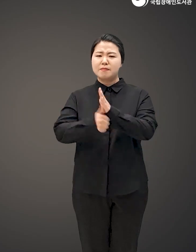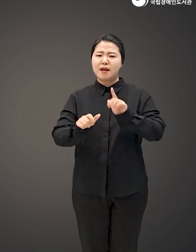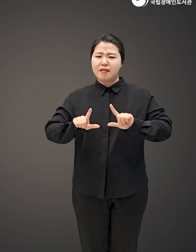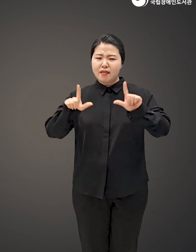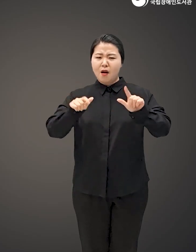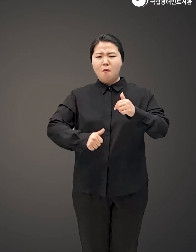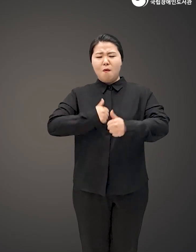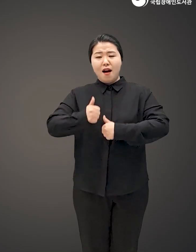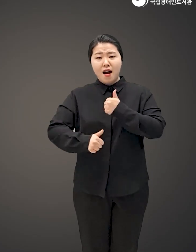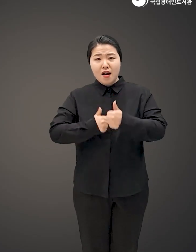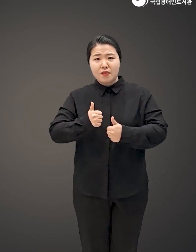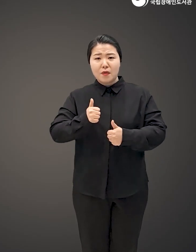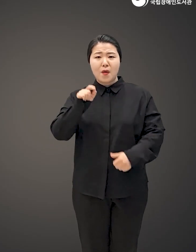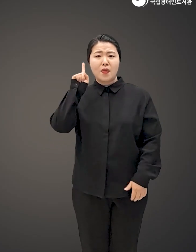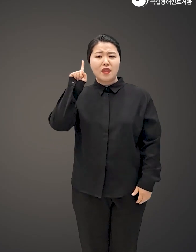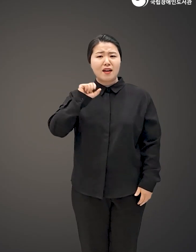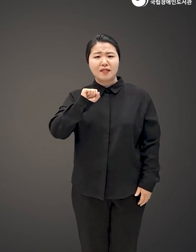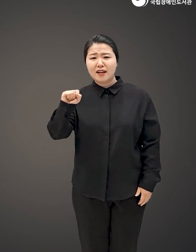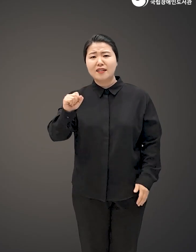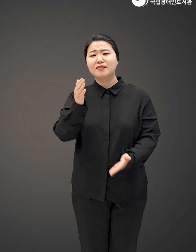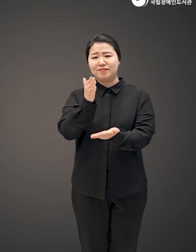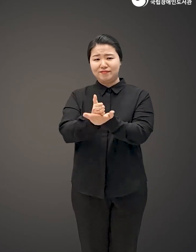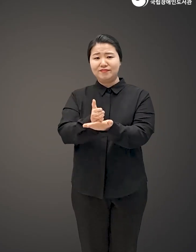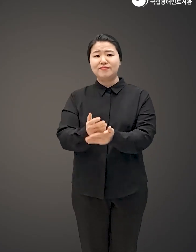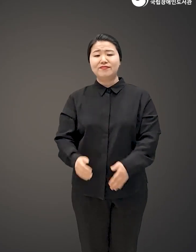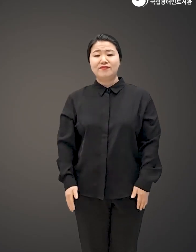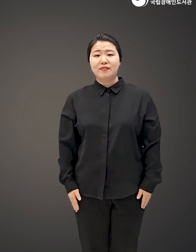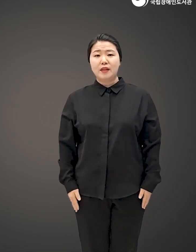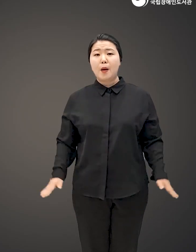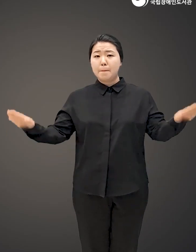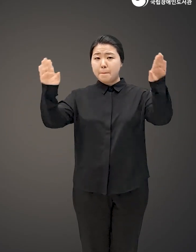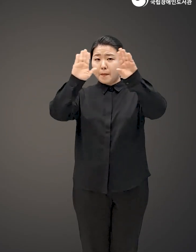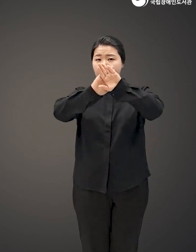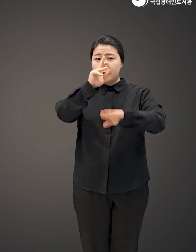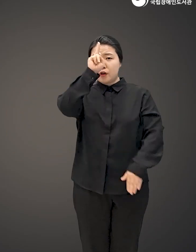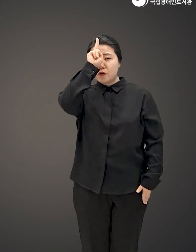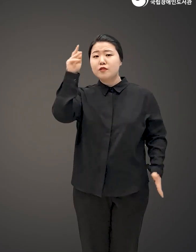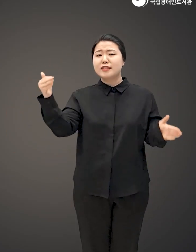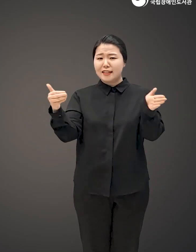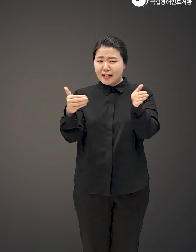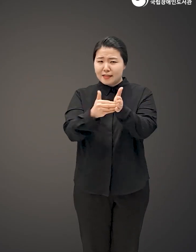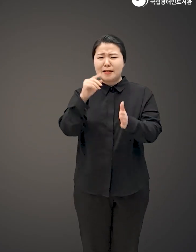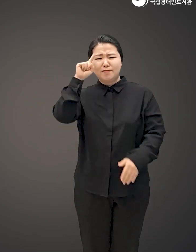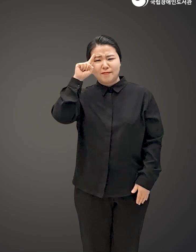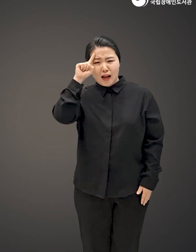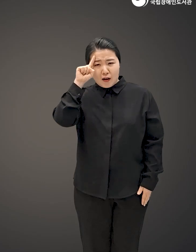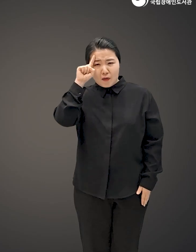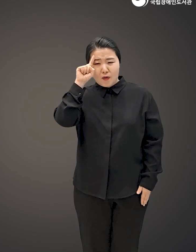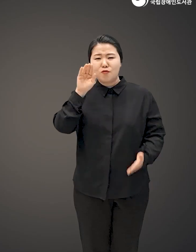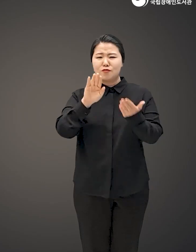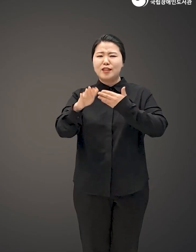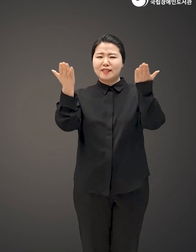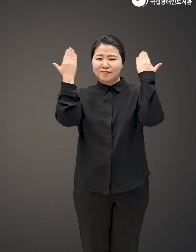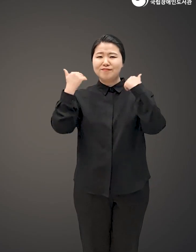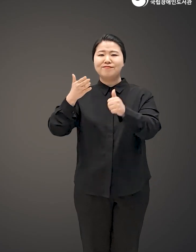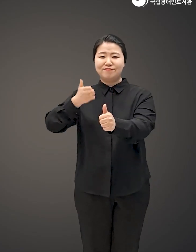실패한 날 화가 나더라도 내일까지는 아니에요. 밤으로 쳐서 12시까지만 그렇게 하시길